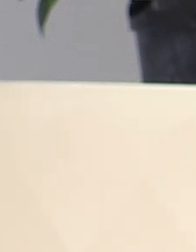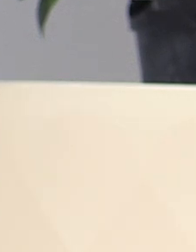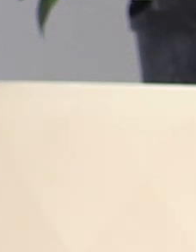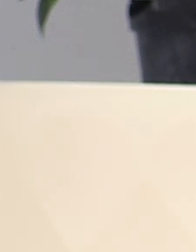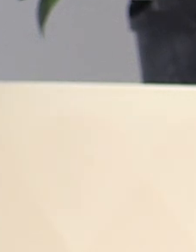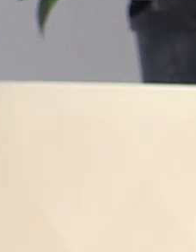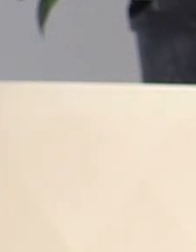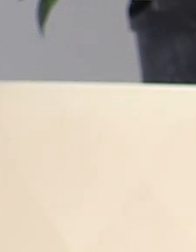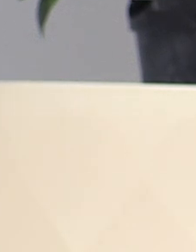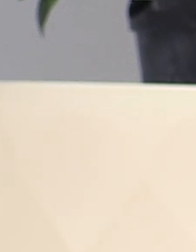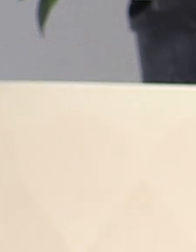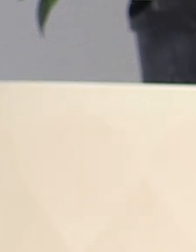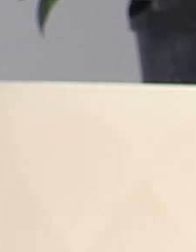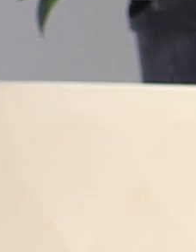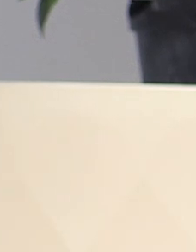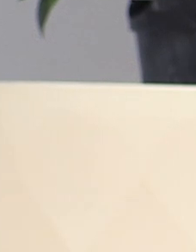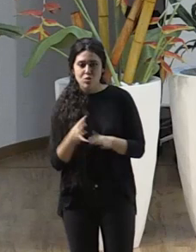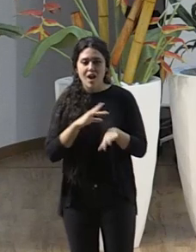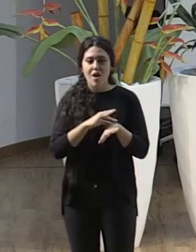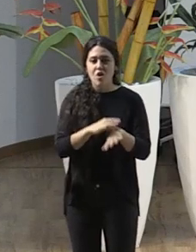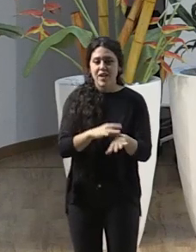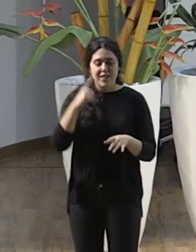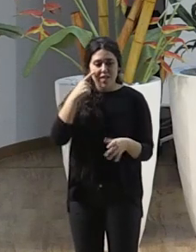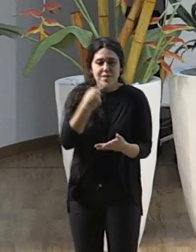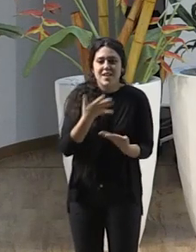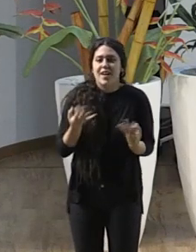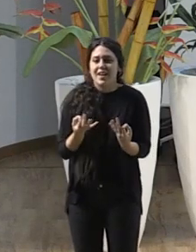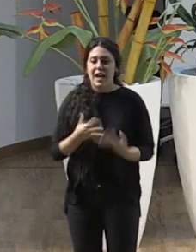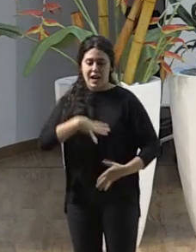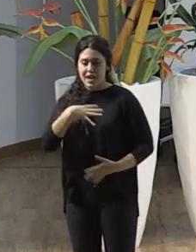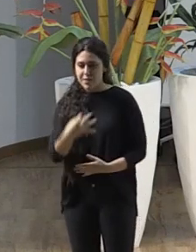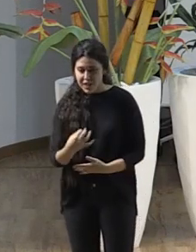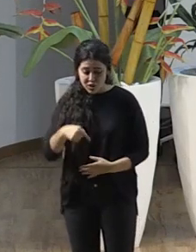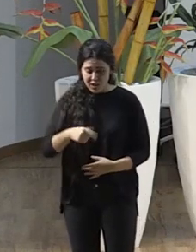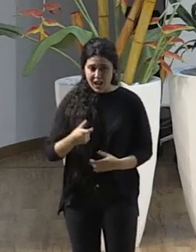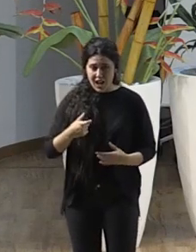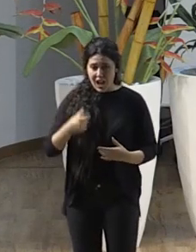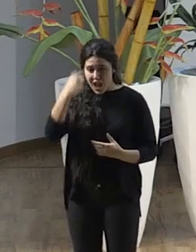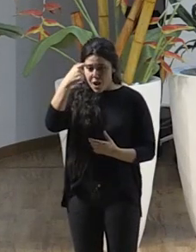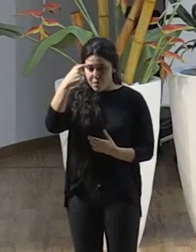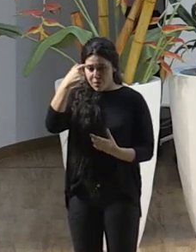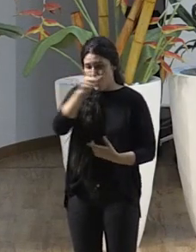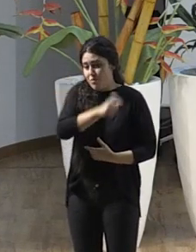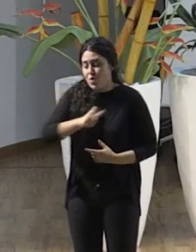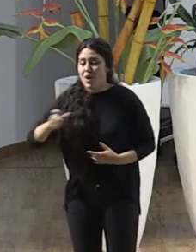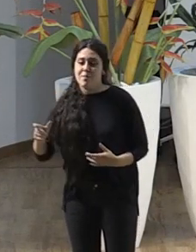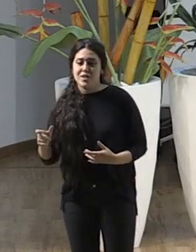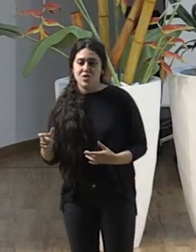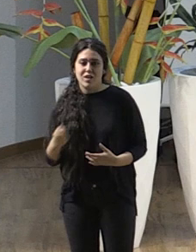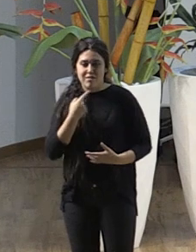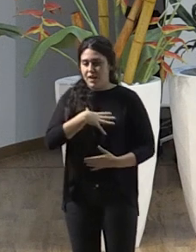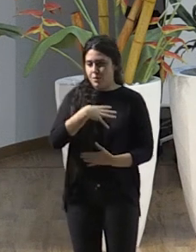democracia cultural orientada a la participación y a que el pueblo se apropiara y fuera protagonista y creador de su propia